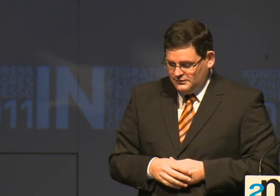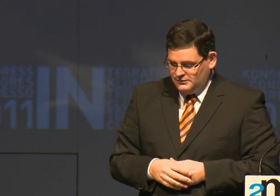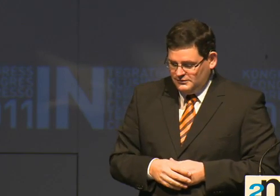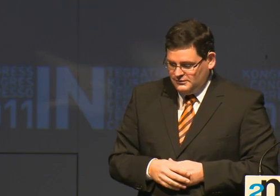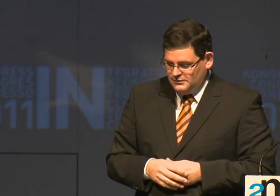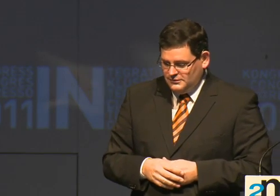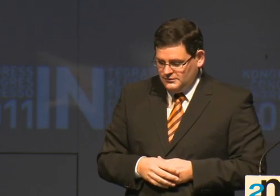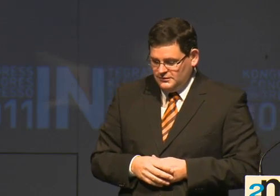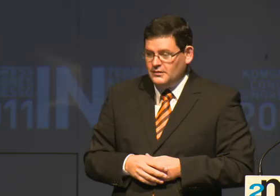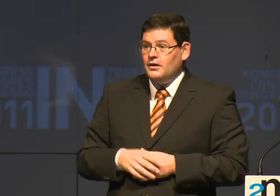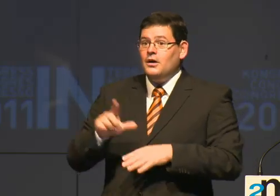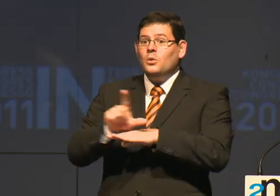l'Irlande,